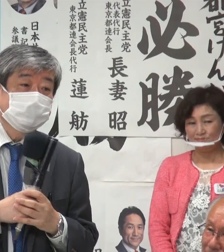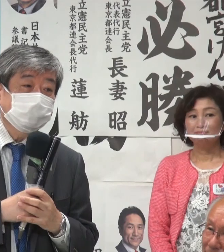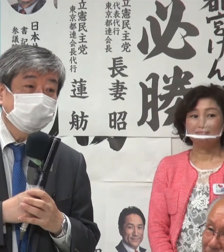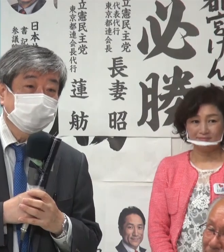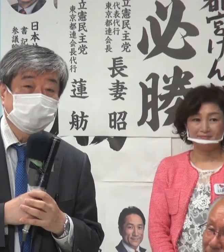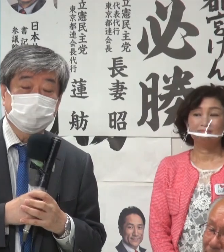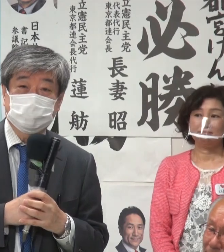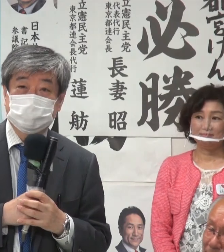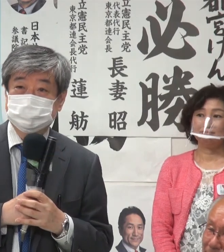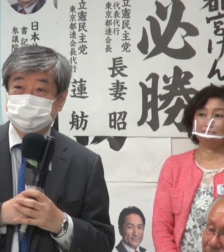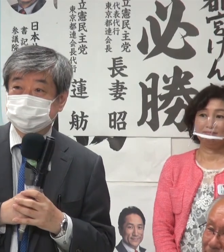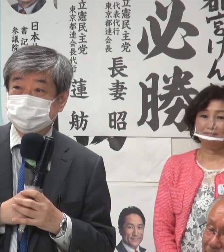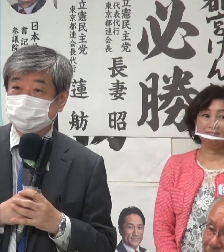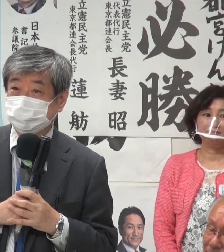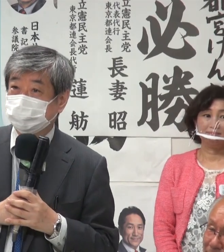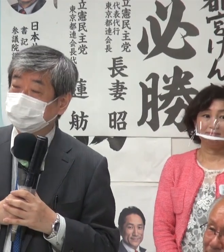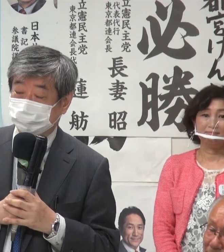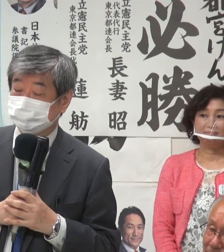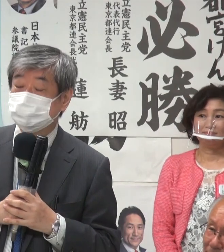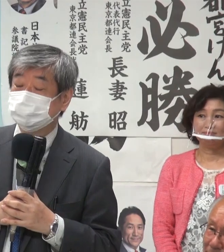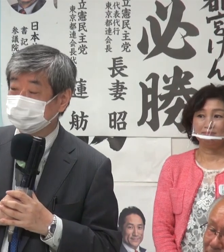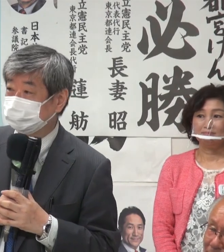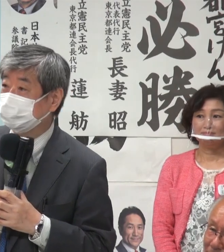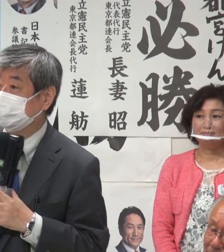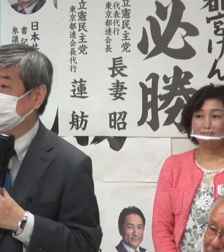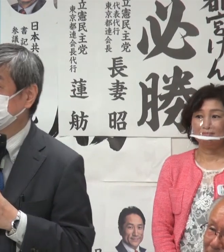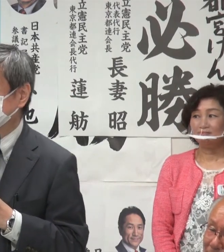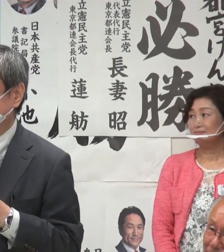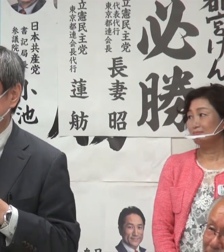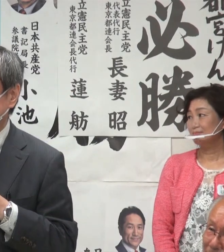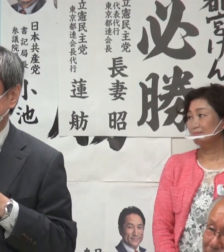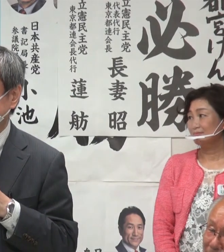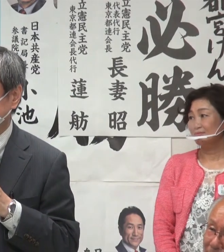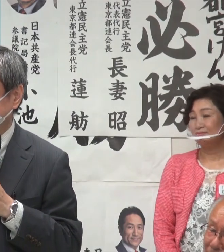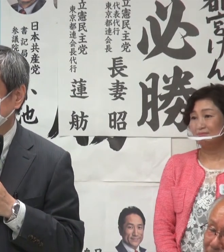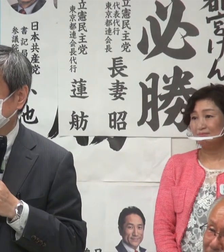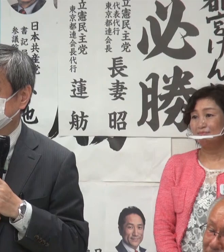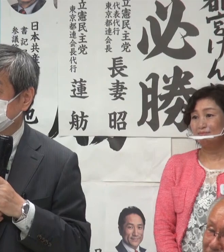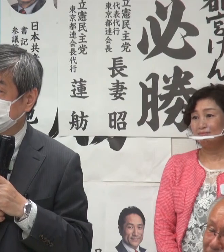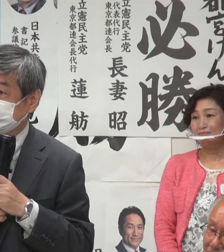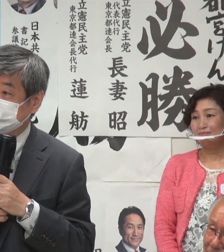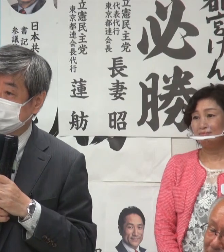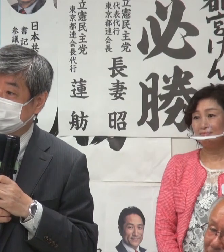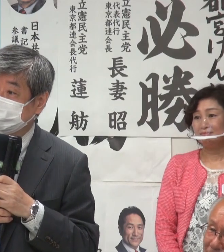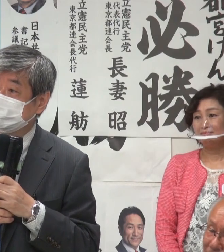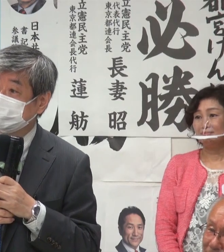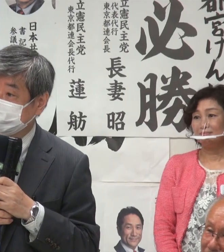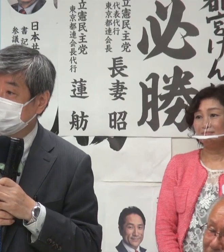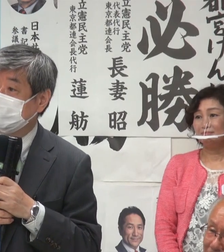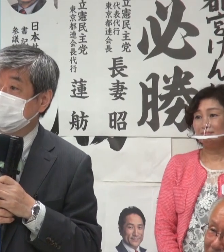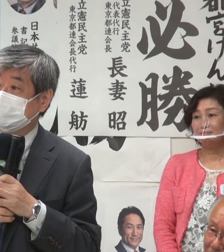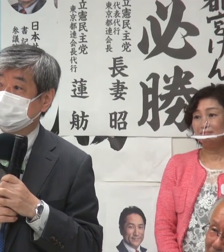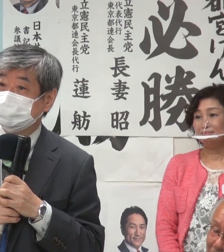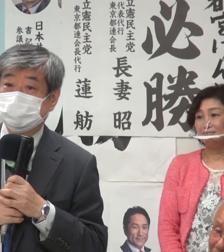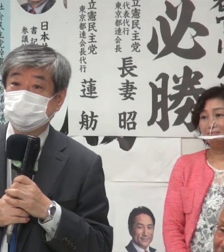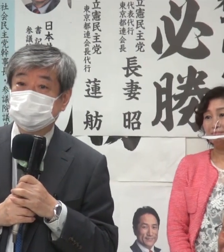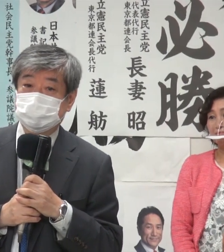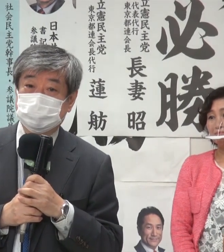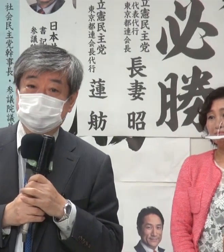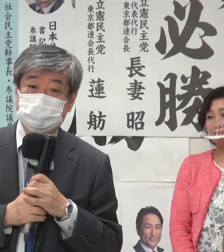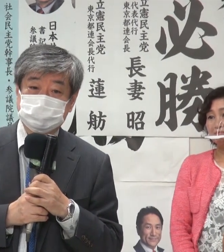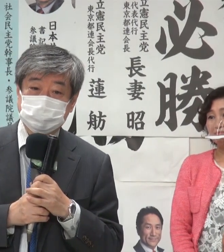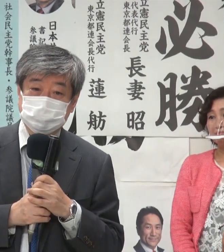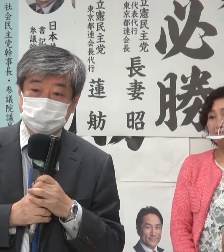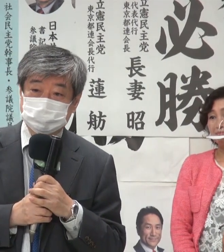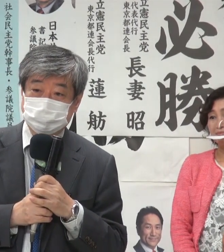部、宇都宮さんが、ほぼというか全部ですね、宇都宮さんが2位であるということが確実になりました。でしかもかな